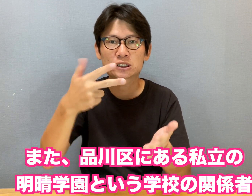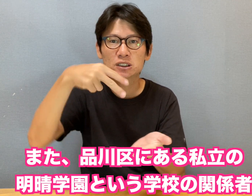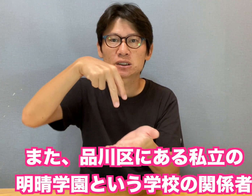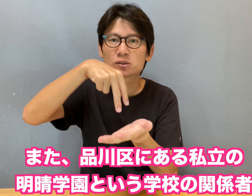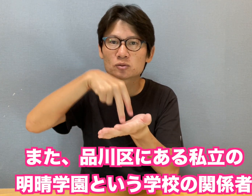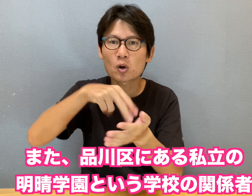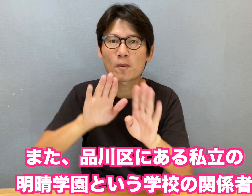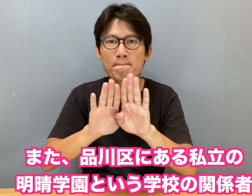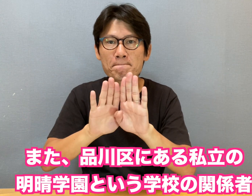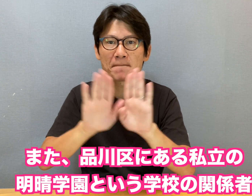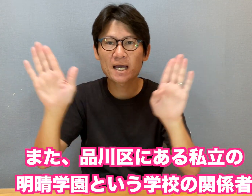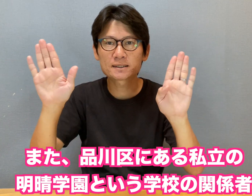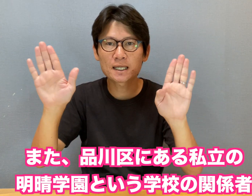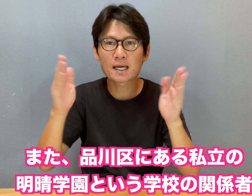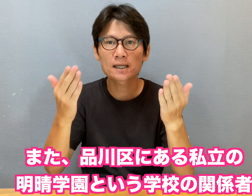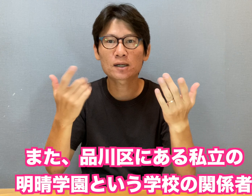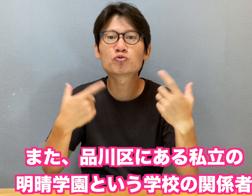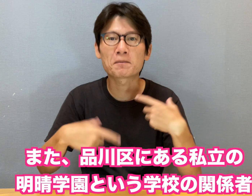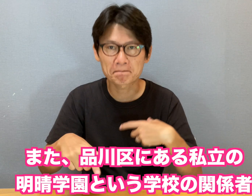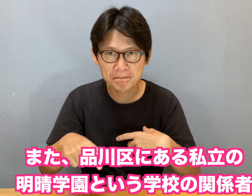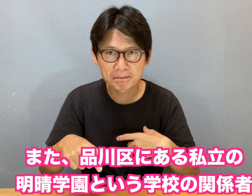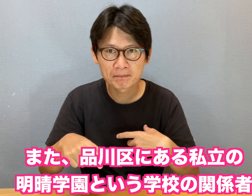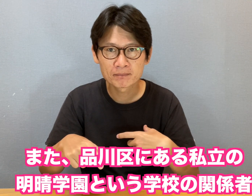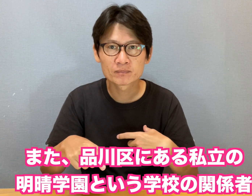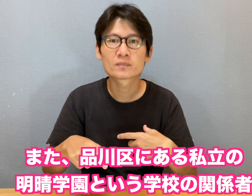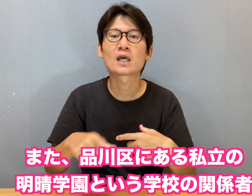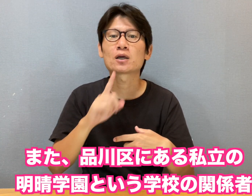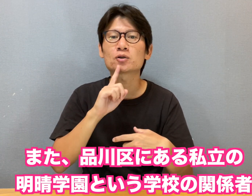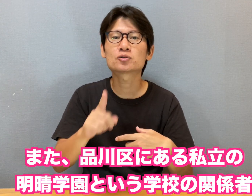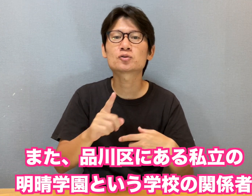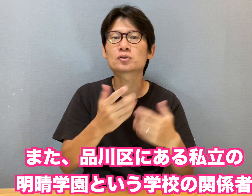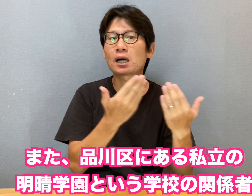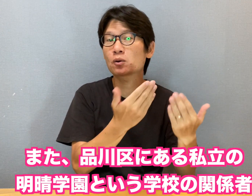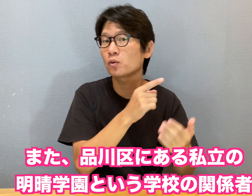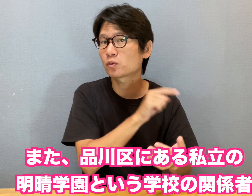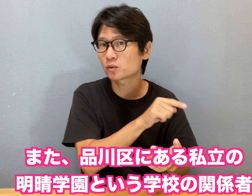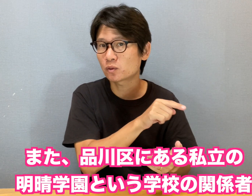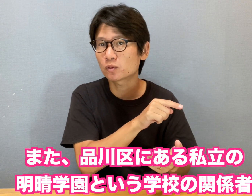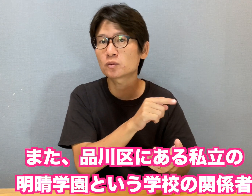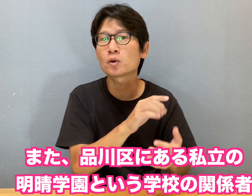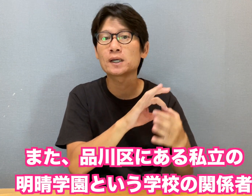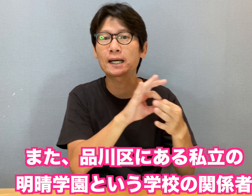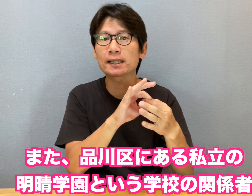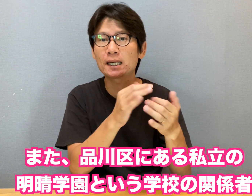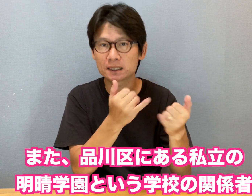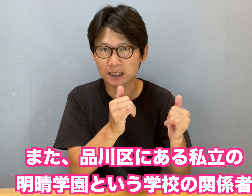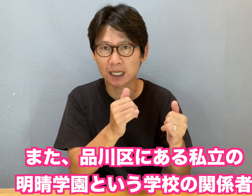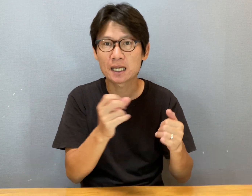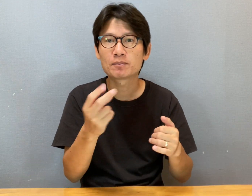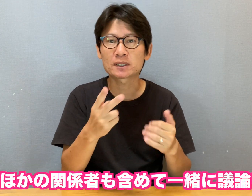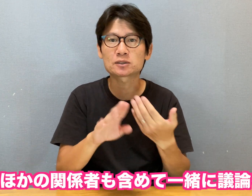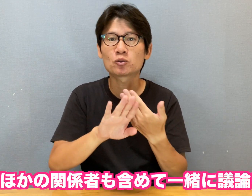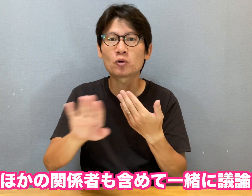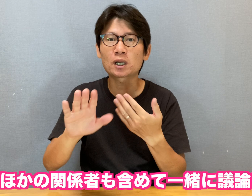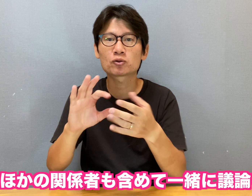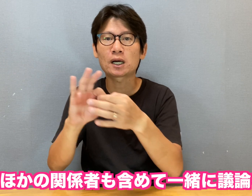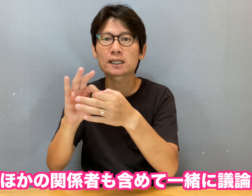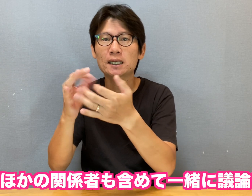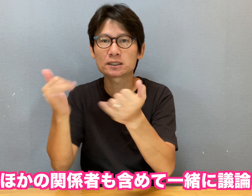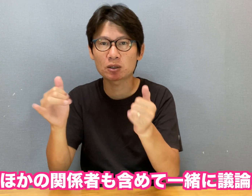立の明星学園っていう学校の方の関係者、またその他の関係者も